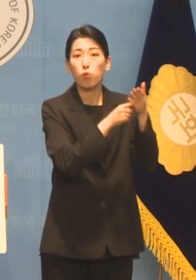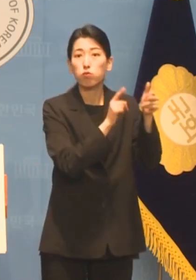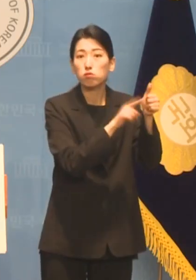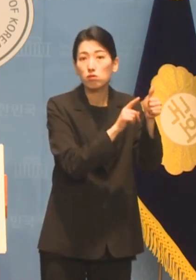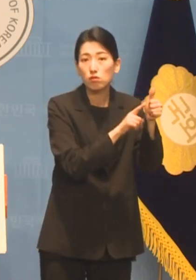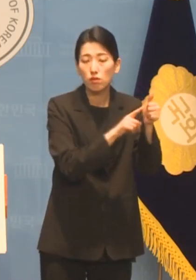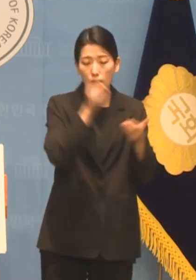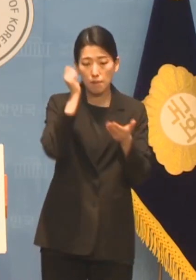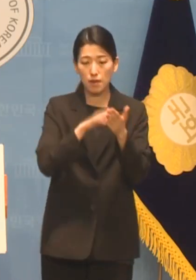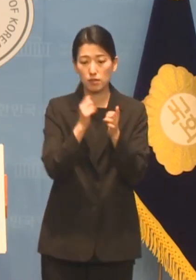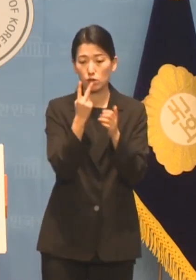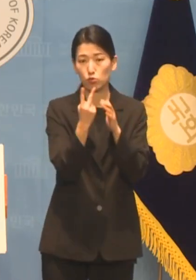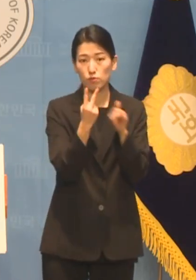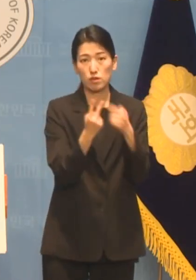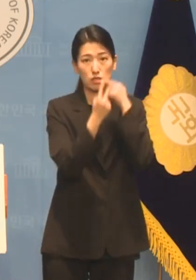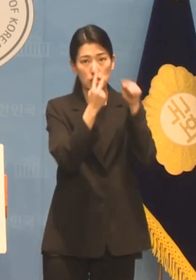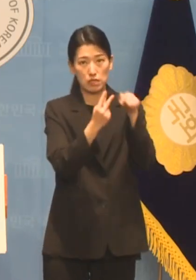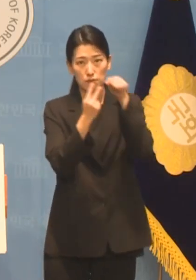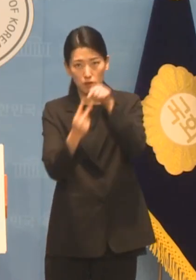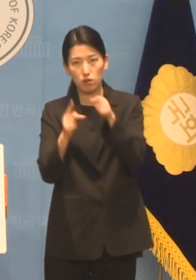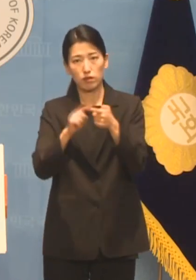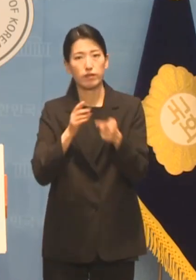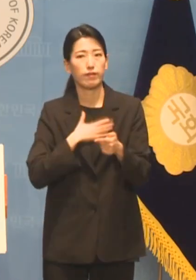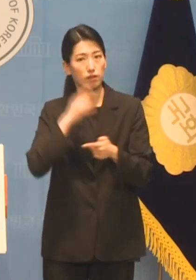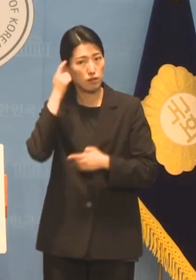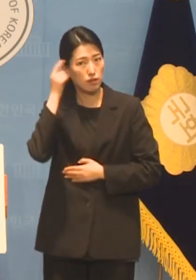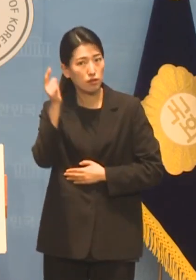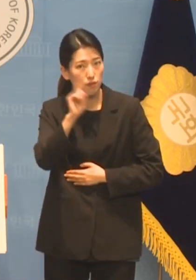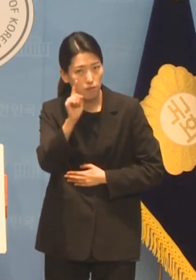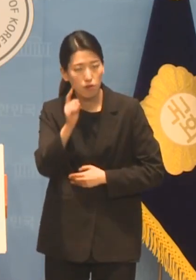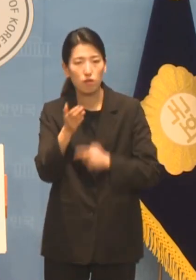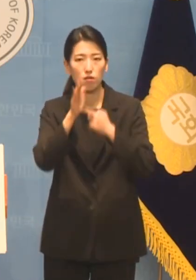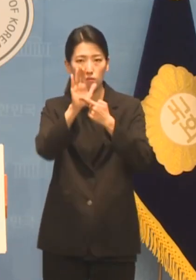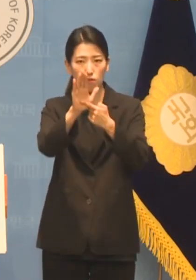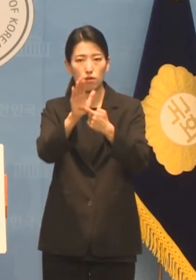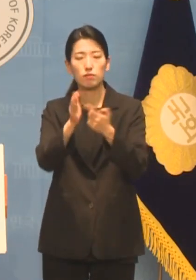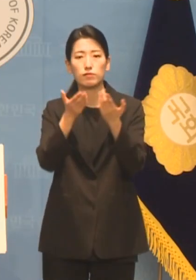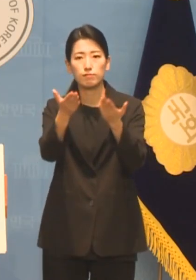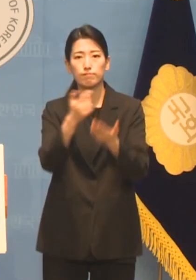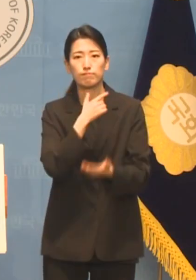거기에 대한 입장을 먼저 말씀드리고 뒷부분을 말씀드리도록 하겠습니다.